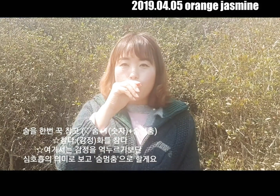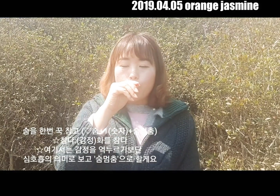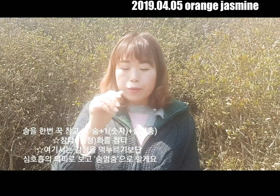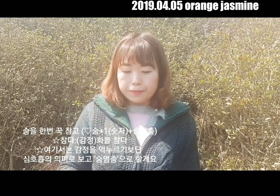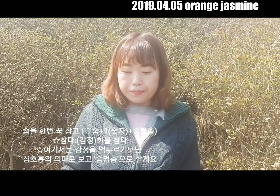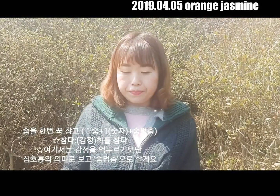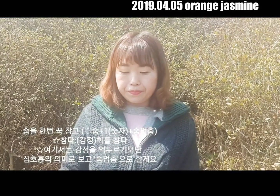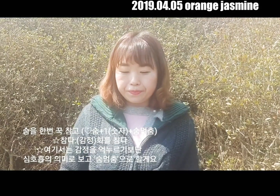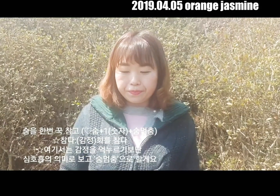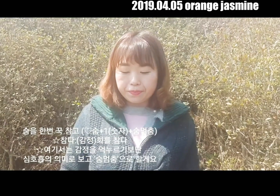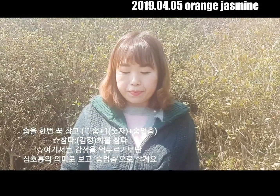멈추고,